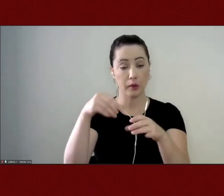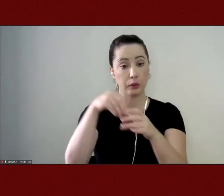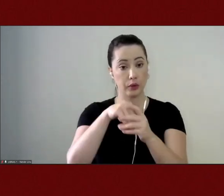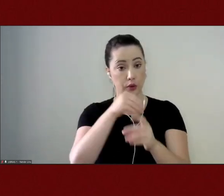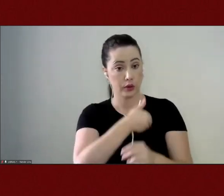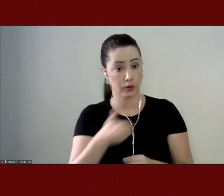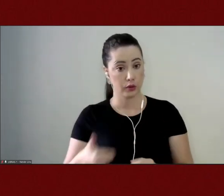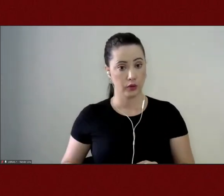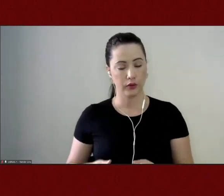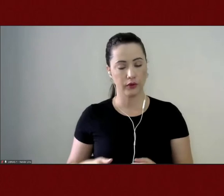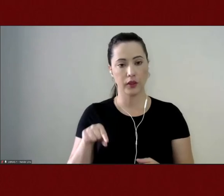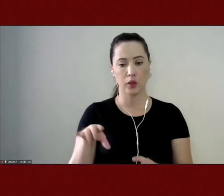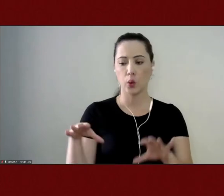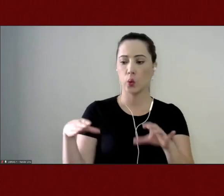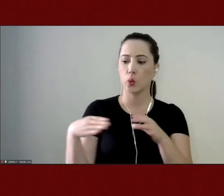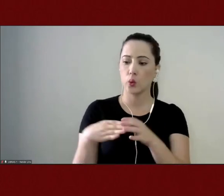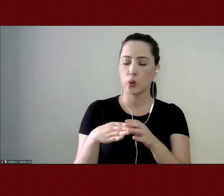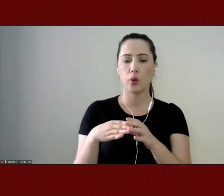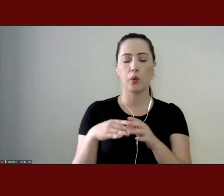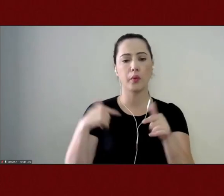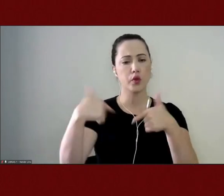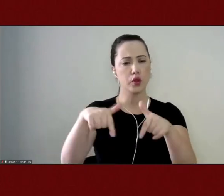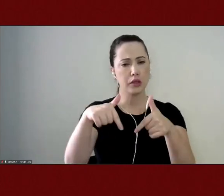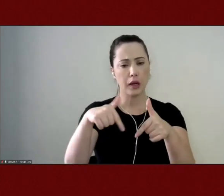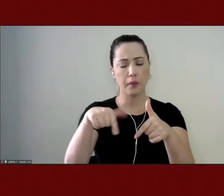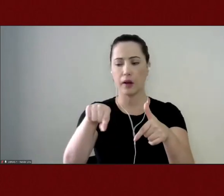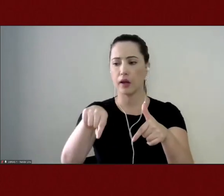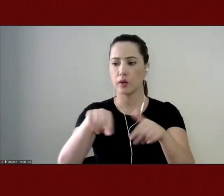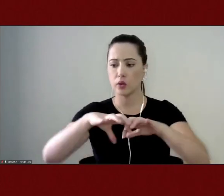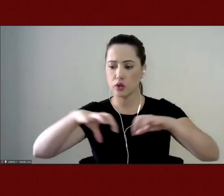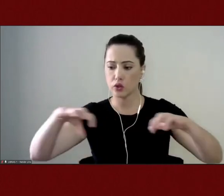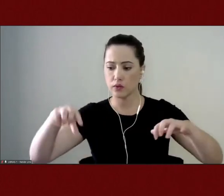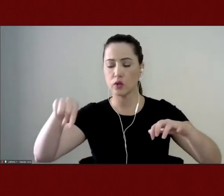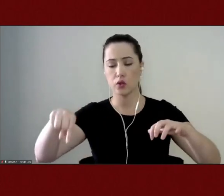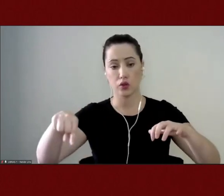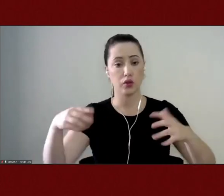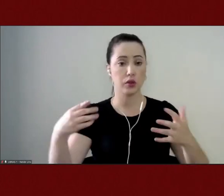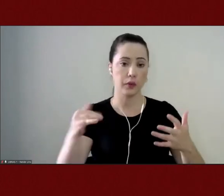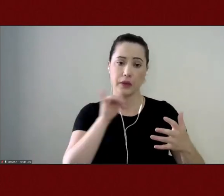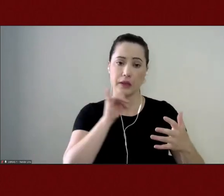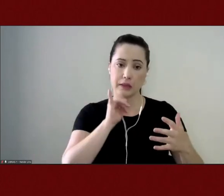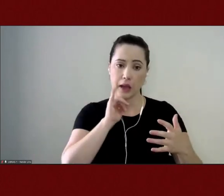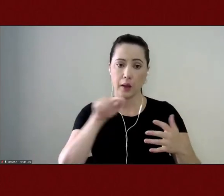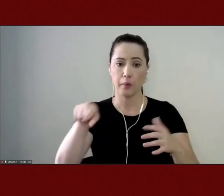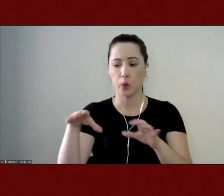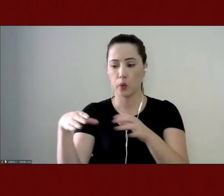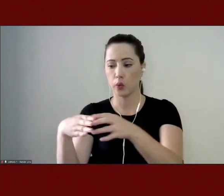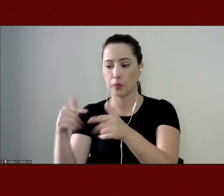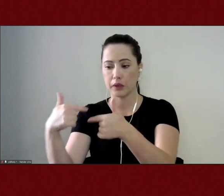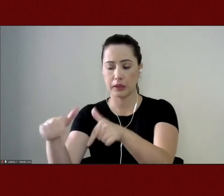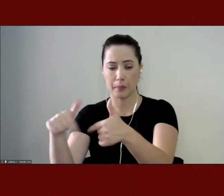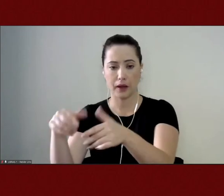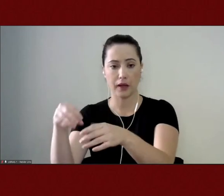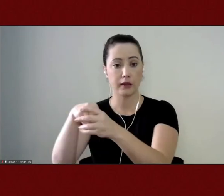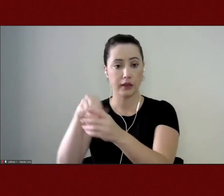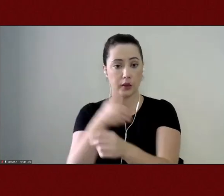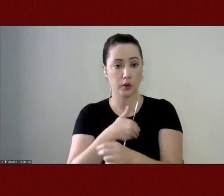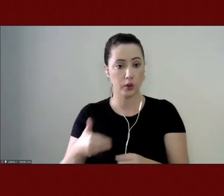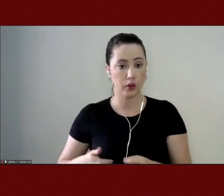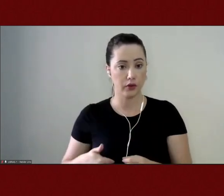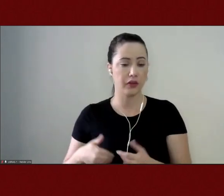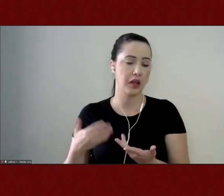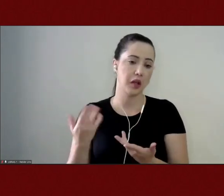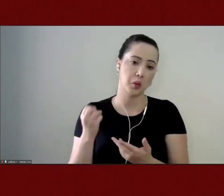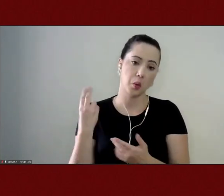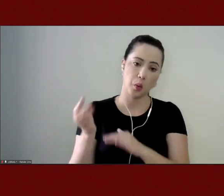os trabalhadores entre os trabalhadores que são estáveis, né? Como é o caso do funcionalismo público e o funcionalismo das estatais,